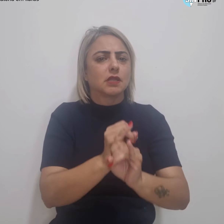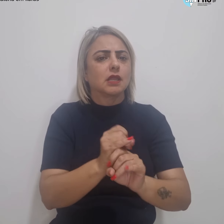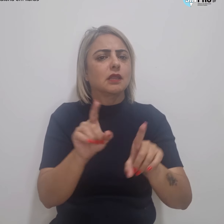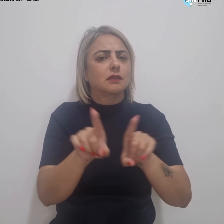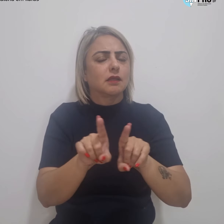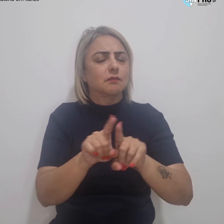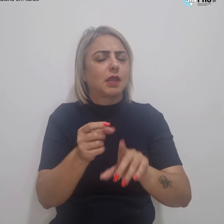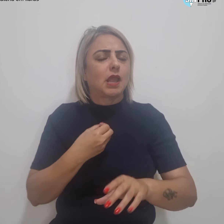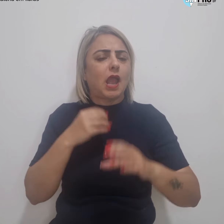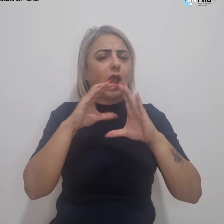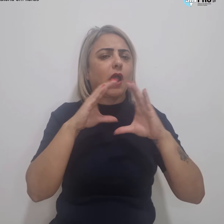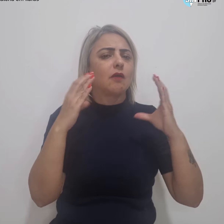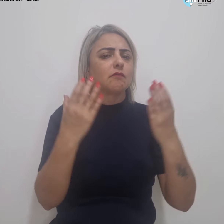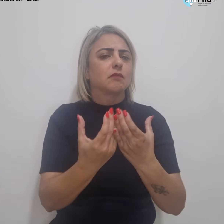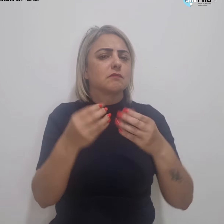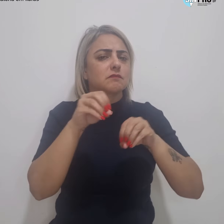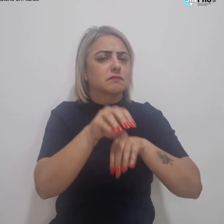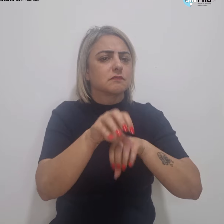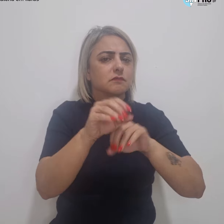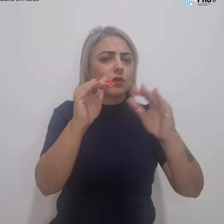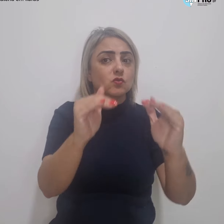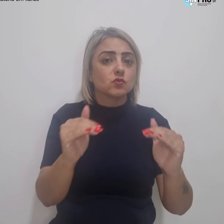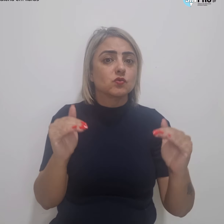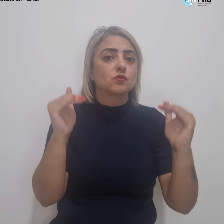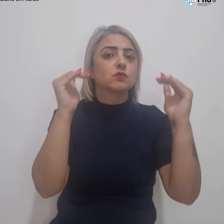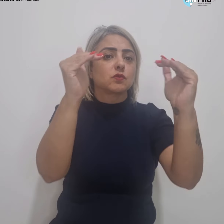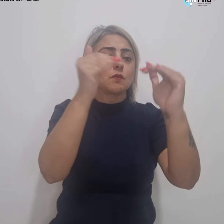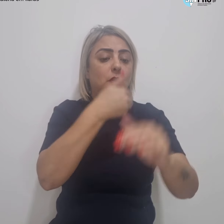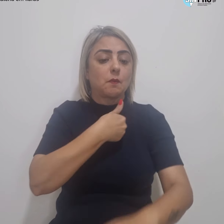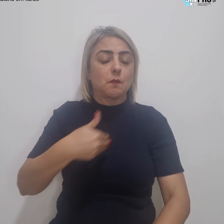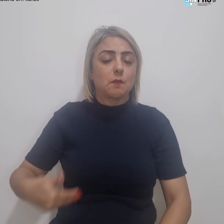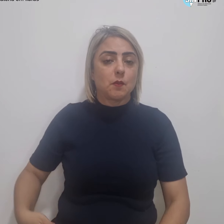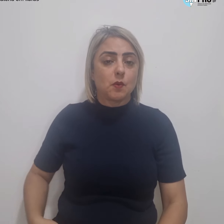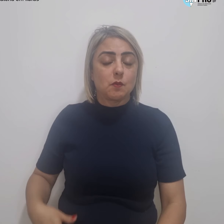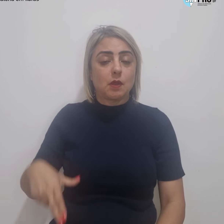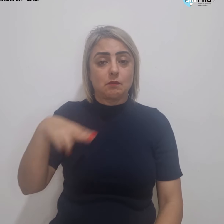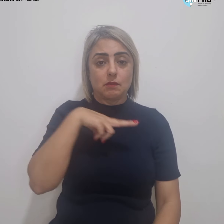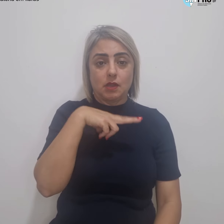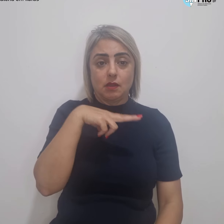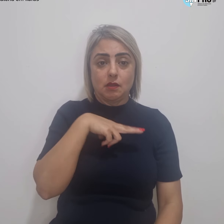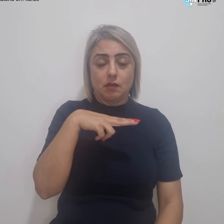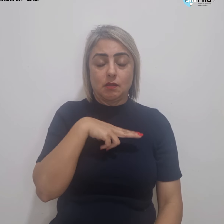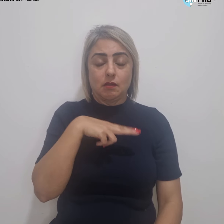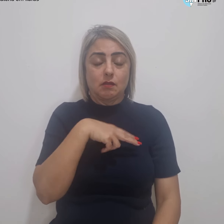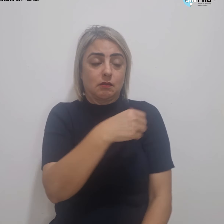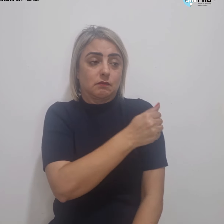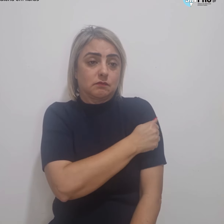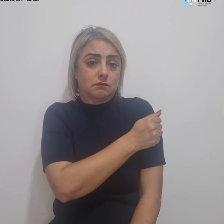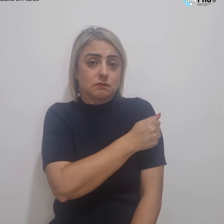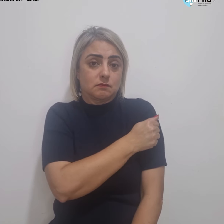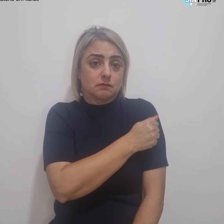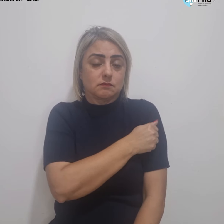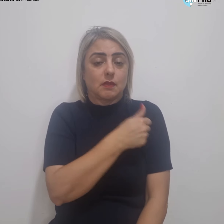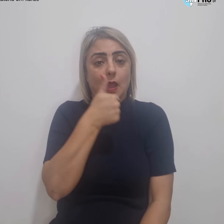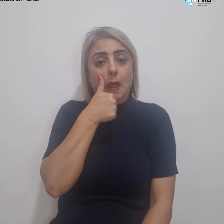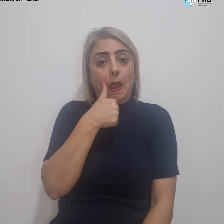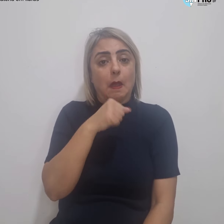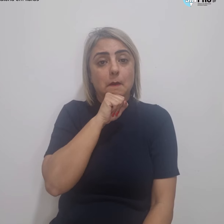conferência de educação superior pública e privada dos estudantes, pais, mães